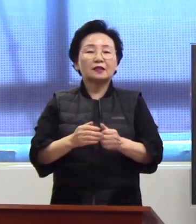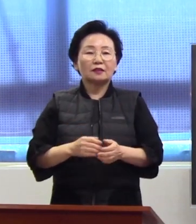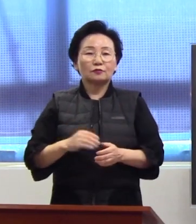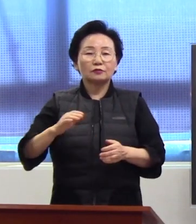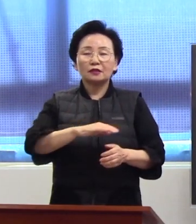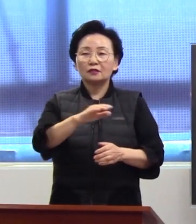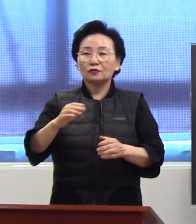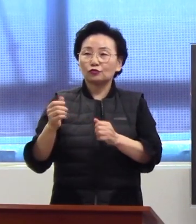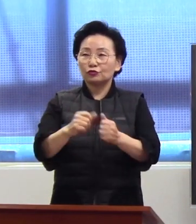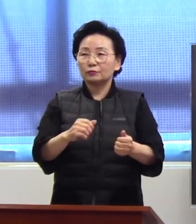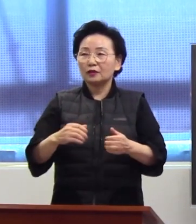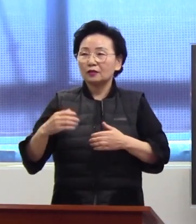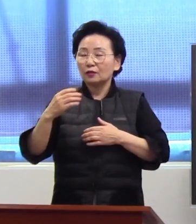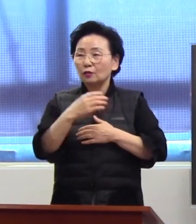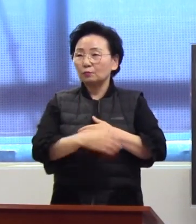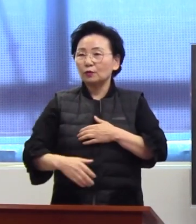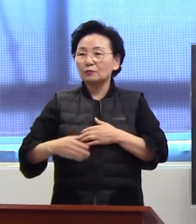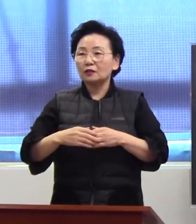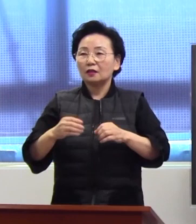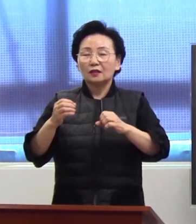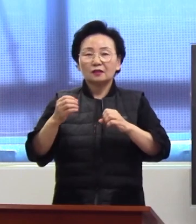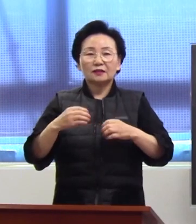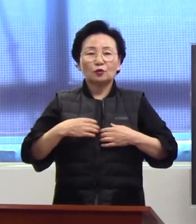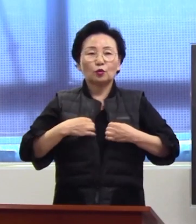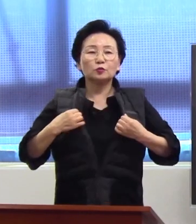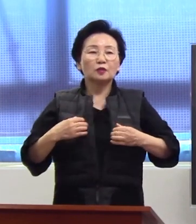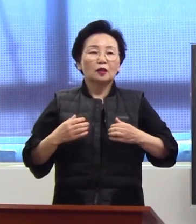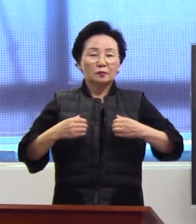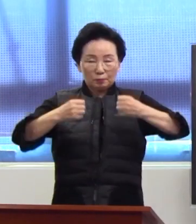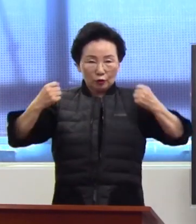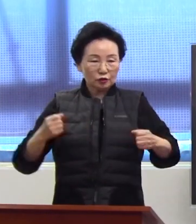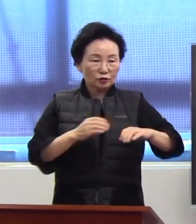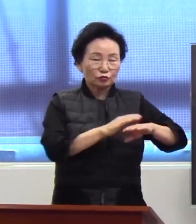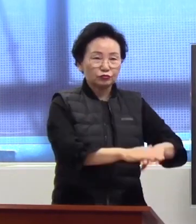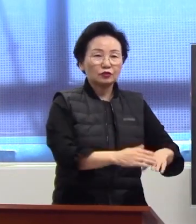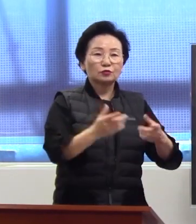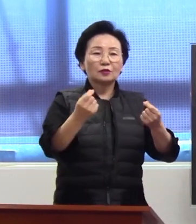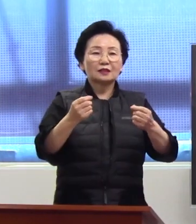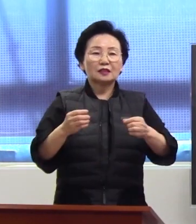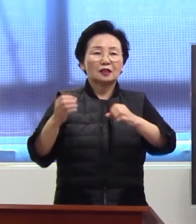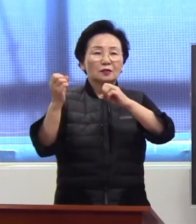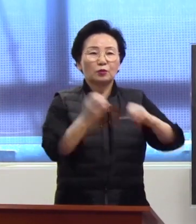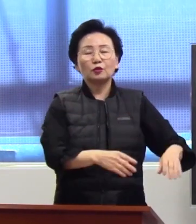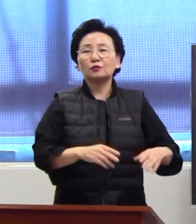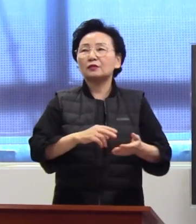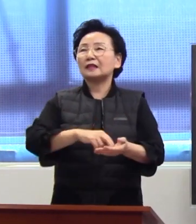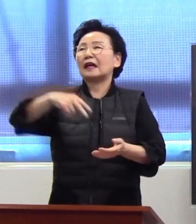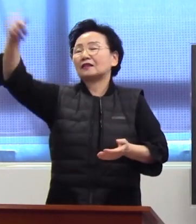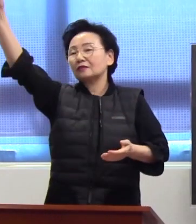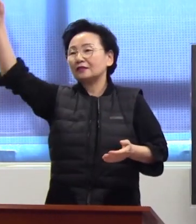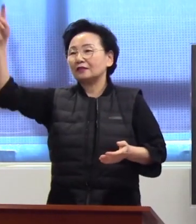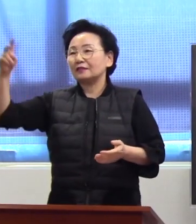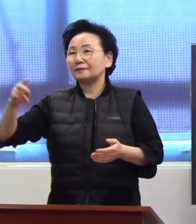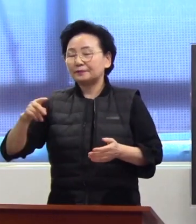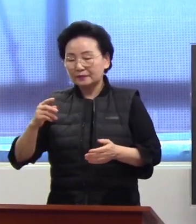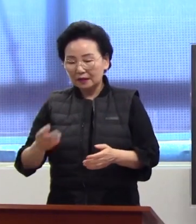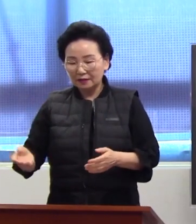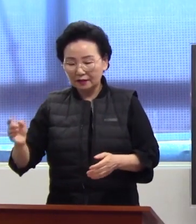때문에 우리는 죽으면 몸을 그냥 옷 벗어서 두는 거 똑같이 버리고 그냥 가는 거예요. 근데